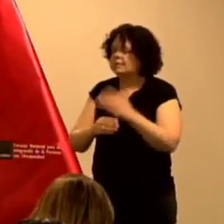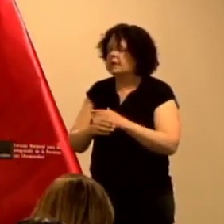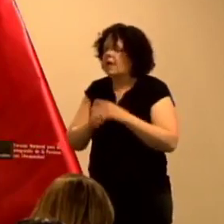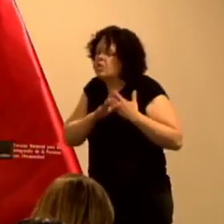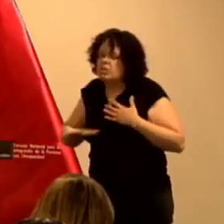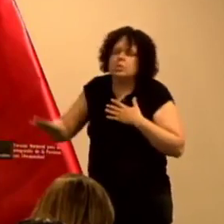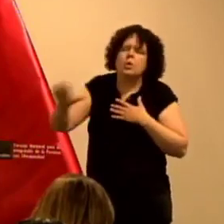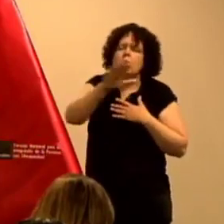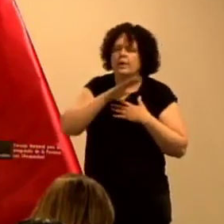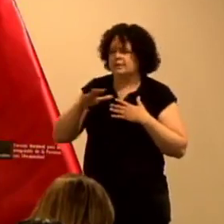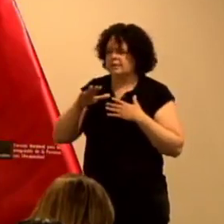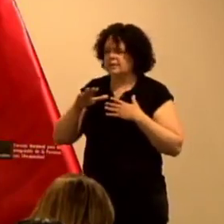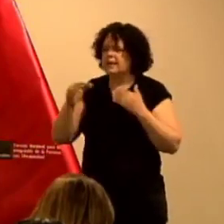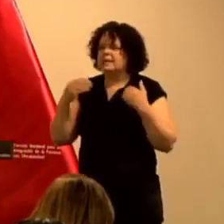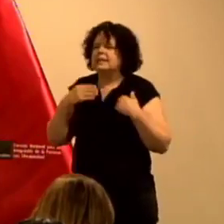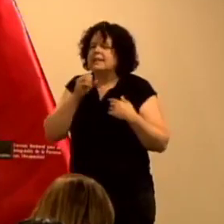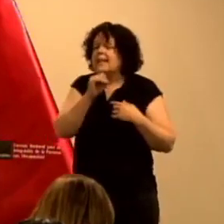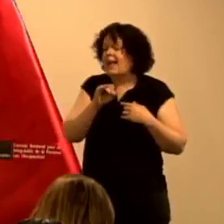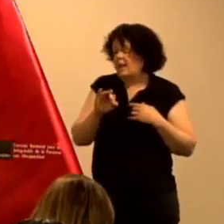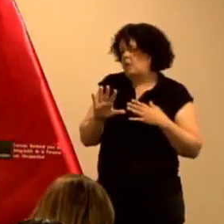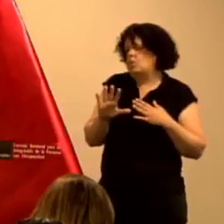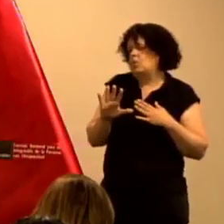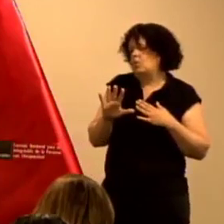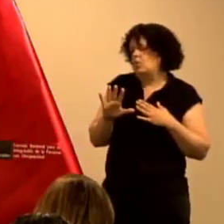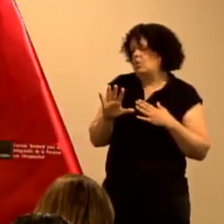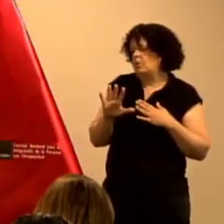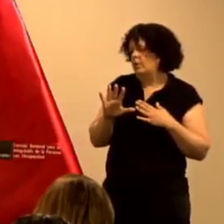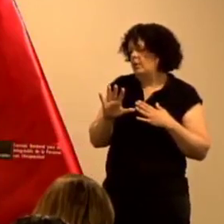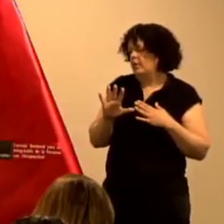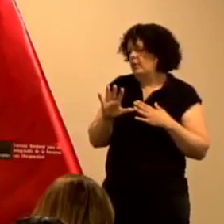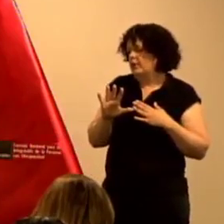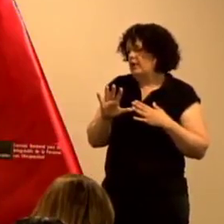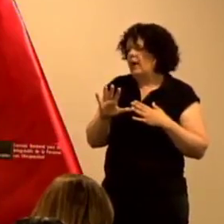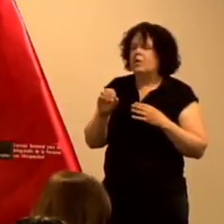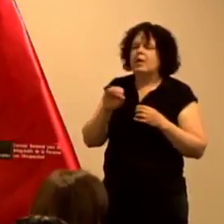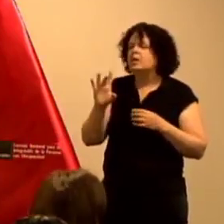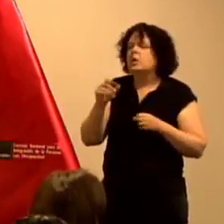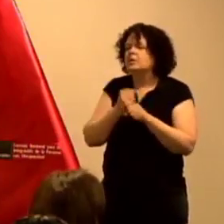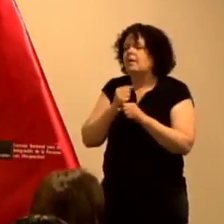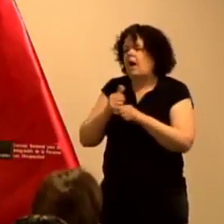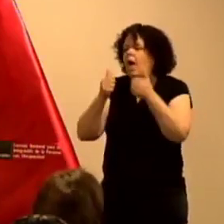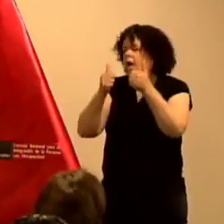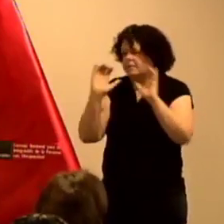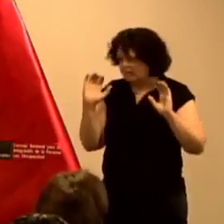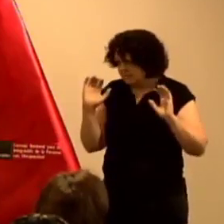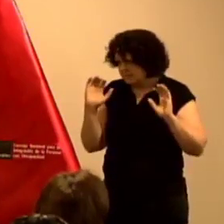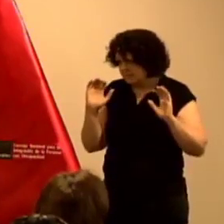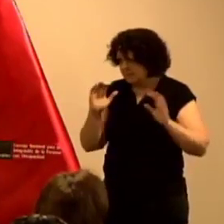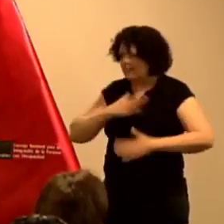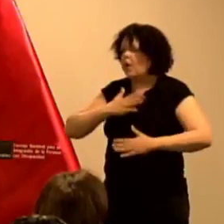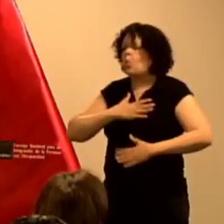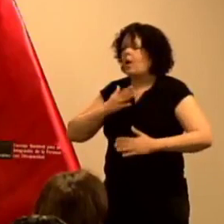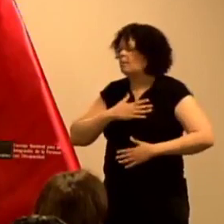tienen, para que sean consideradas personas con discapacidad, primero tienen que tener la condición de la deficiencia, que es temas estructurales